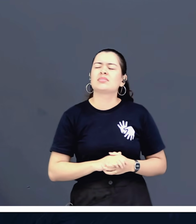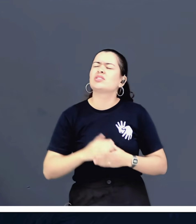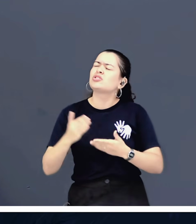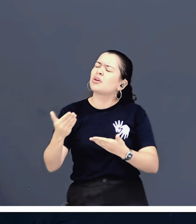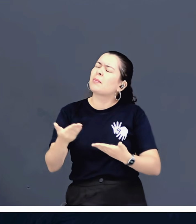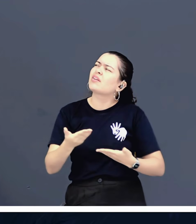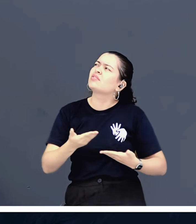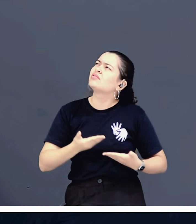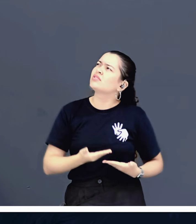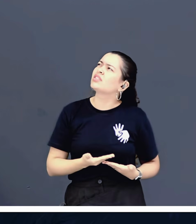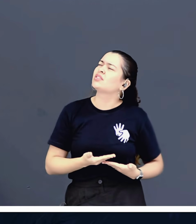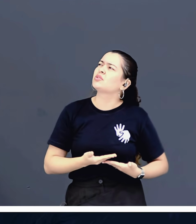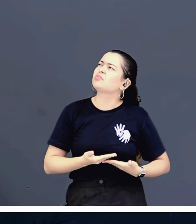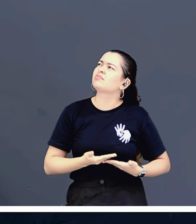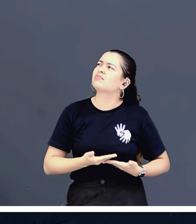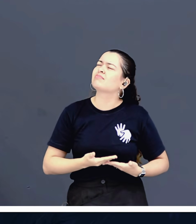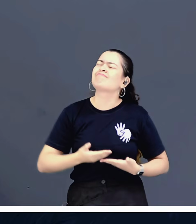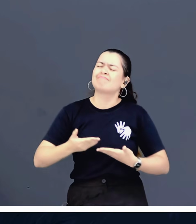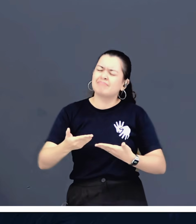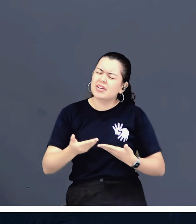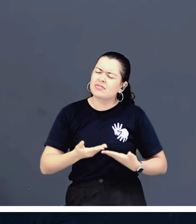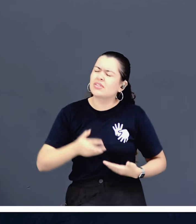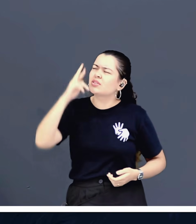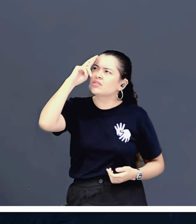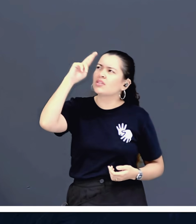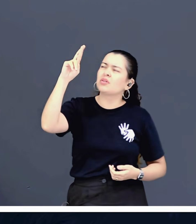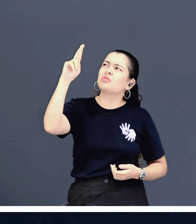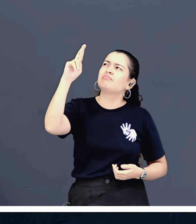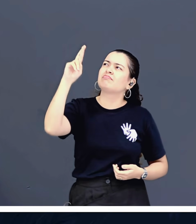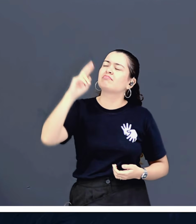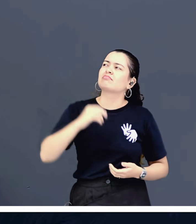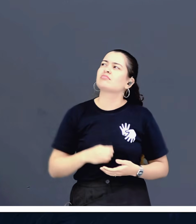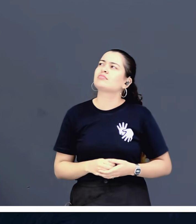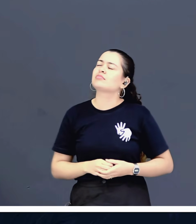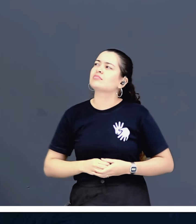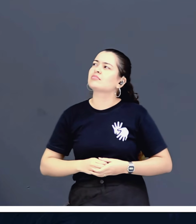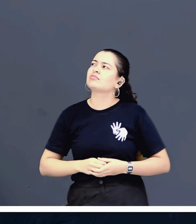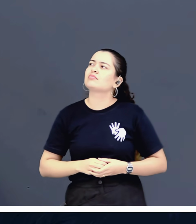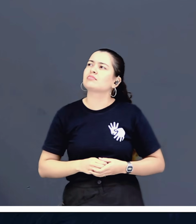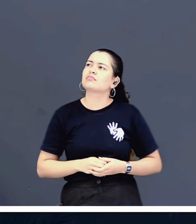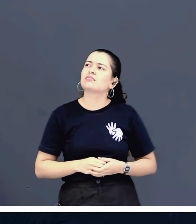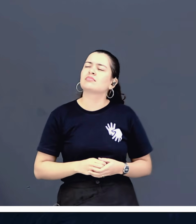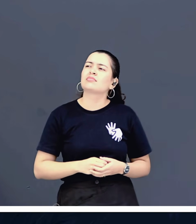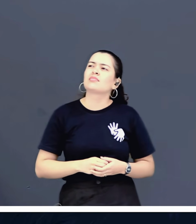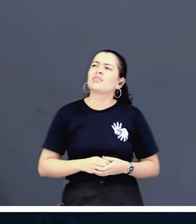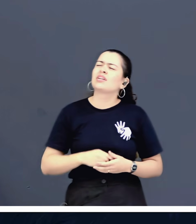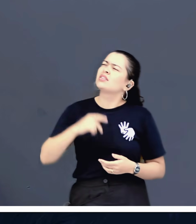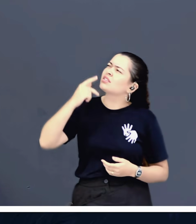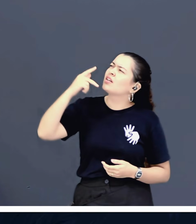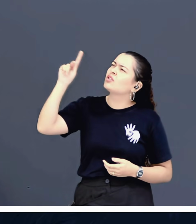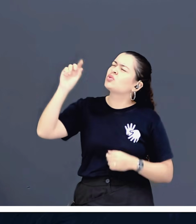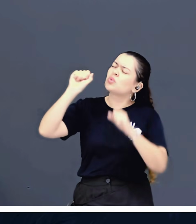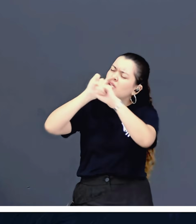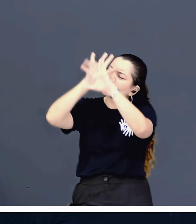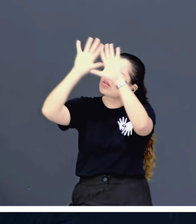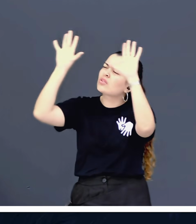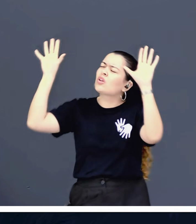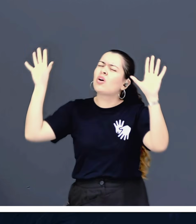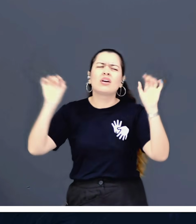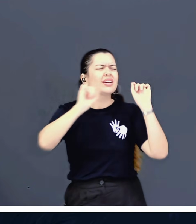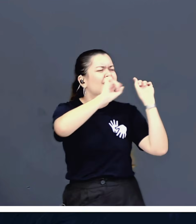Senhor. Seja bem-vindo, Senhor. Que a tua glória encha este